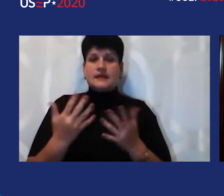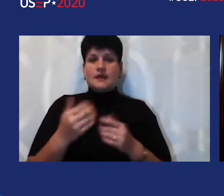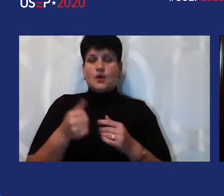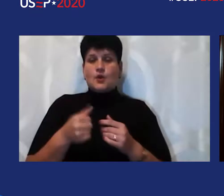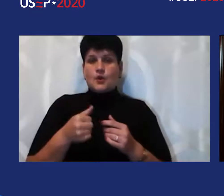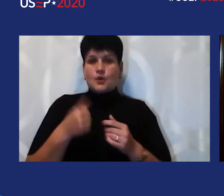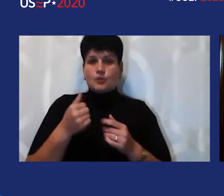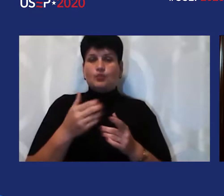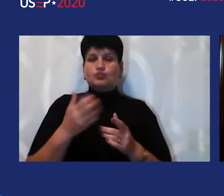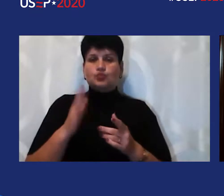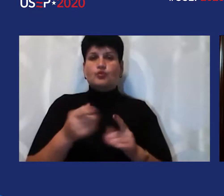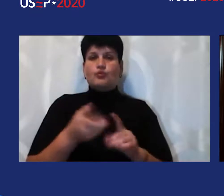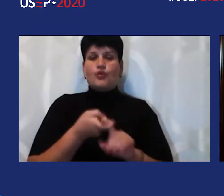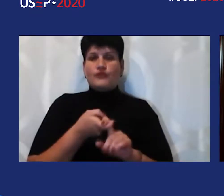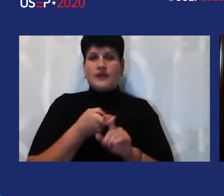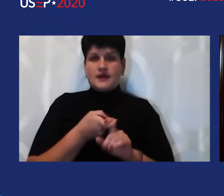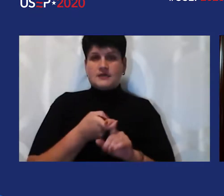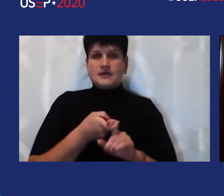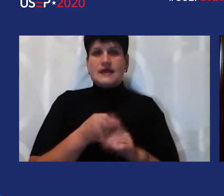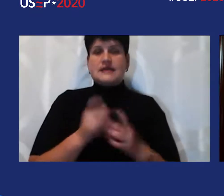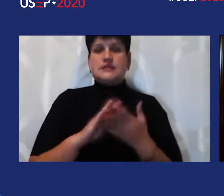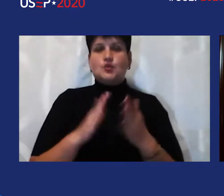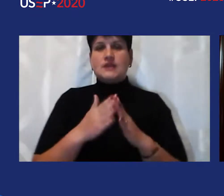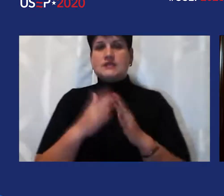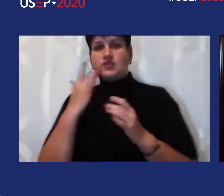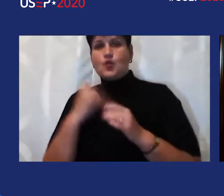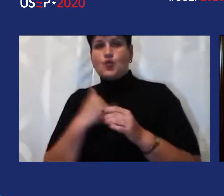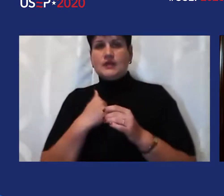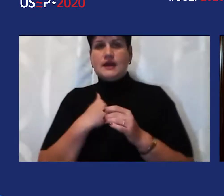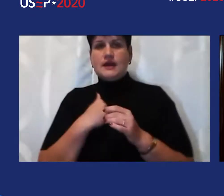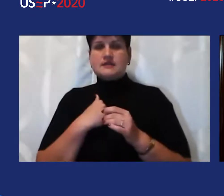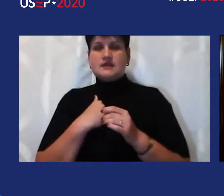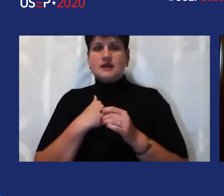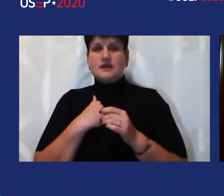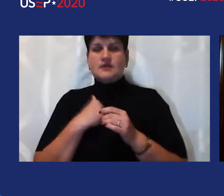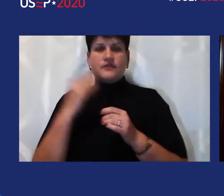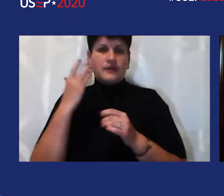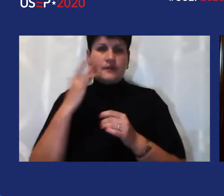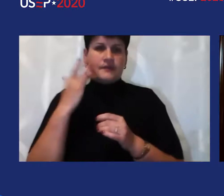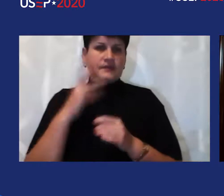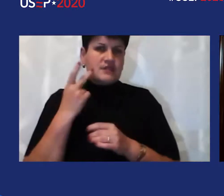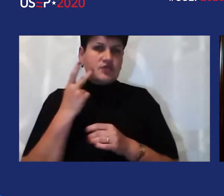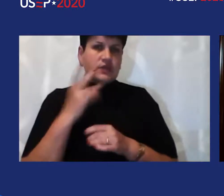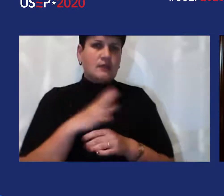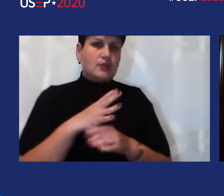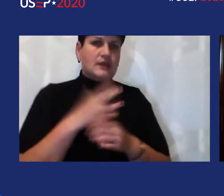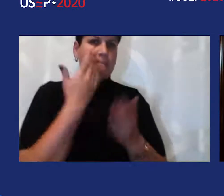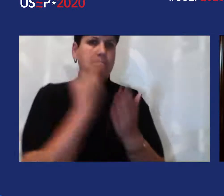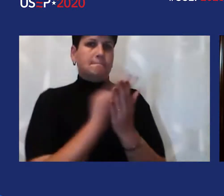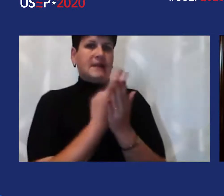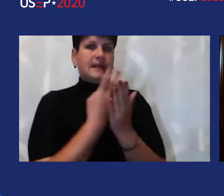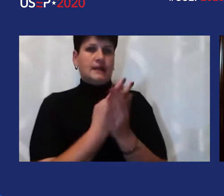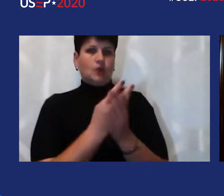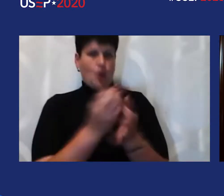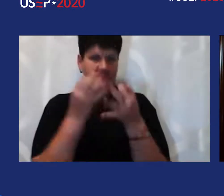mostly we will all depend on the results of the current US presidential elections. Можливо, за виключенням системи